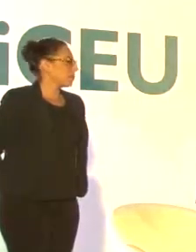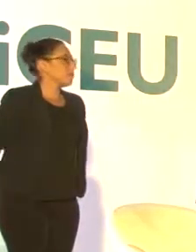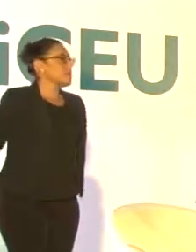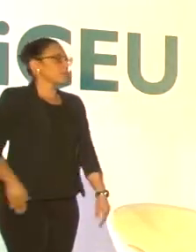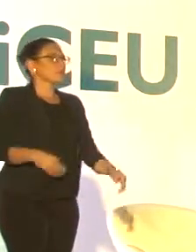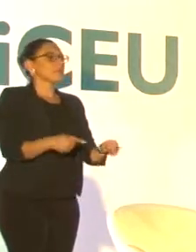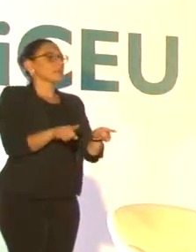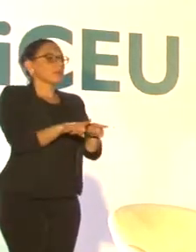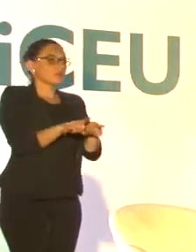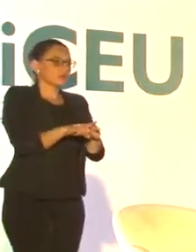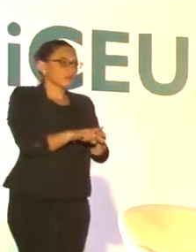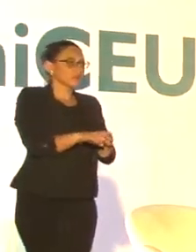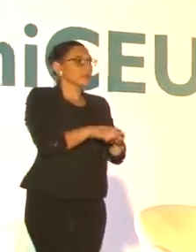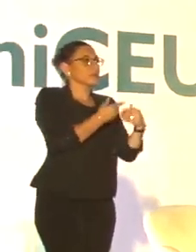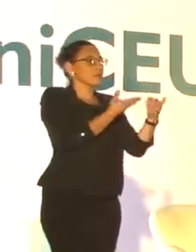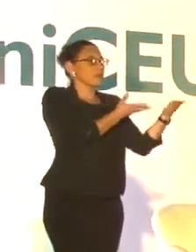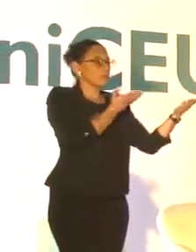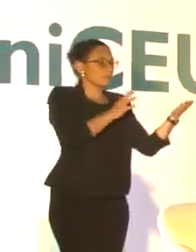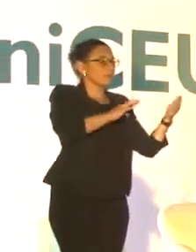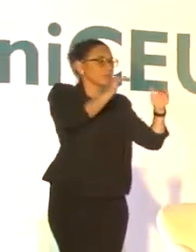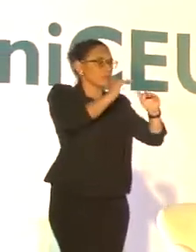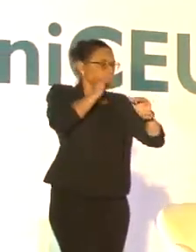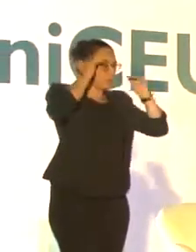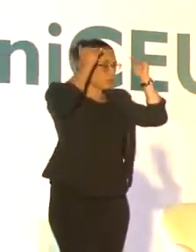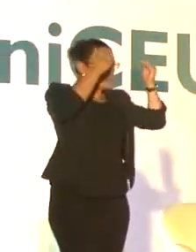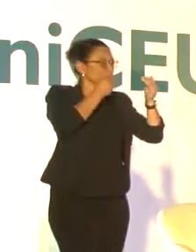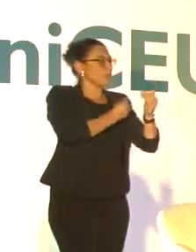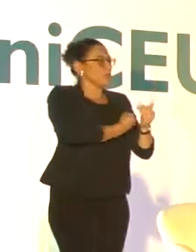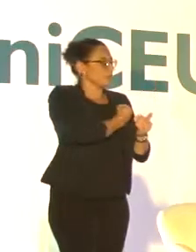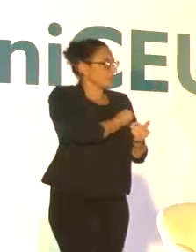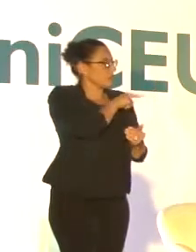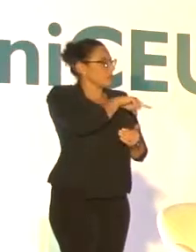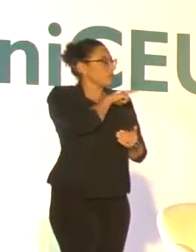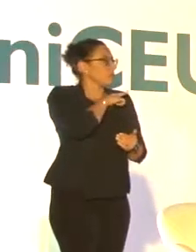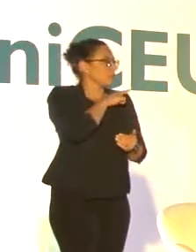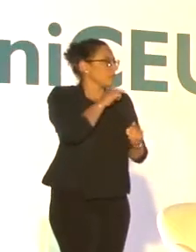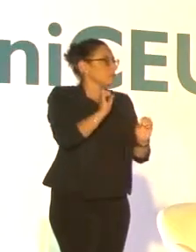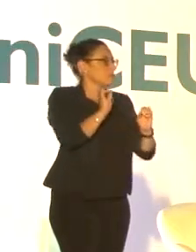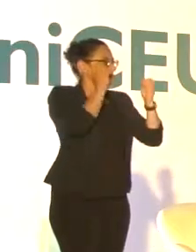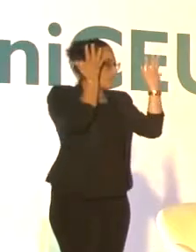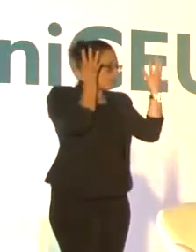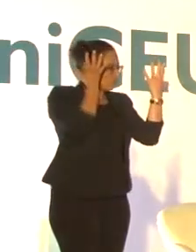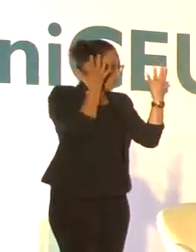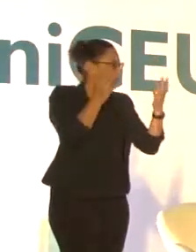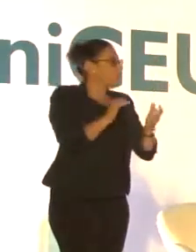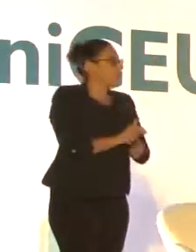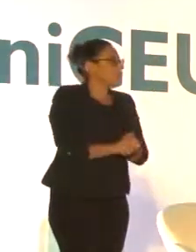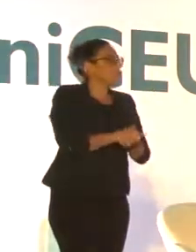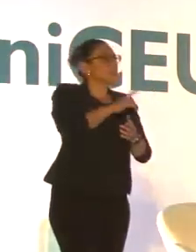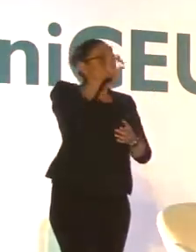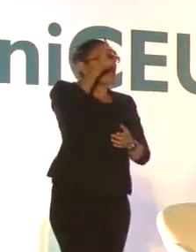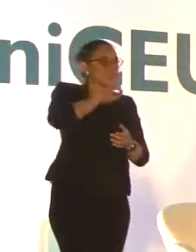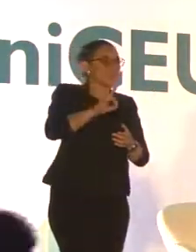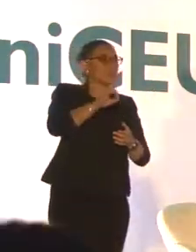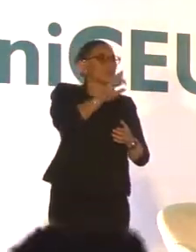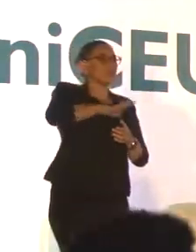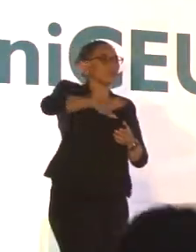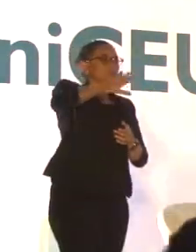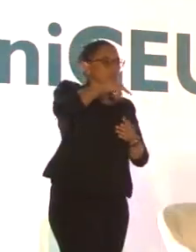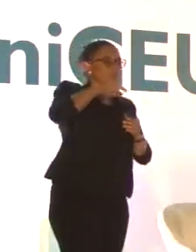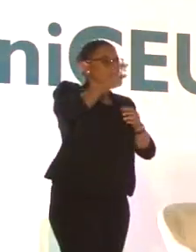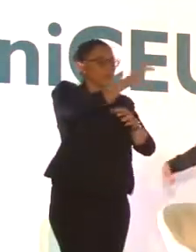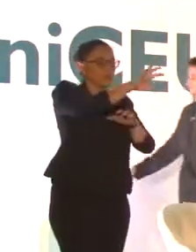Registramos a presença das seguintes autoridades que se apresentaram a este cerimonial. Diretores Regionais de